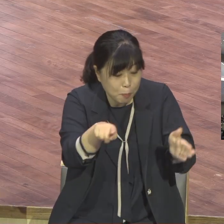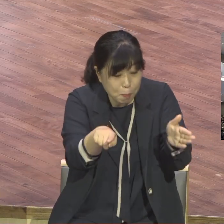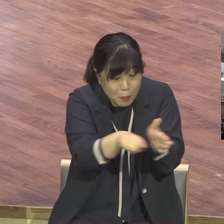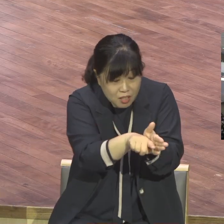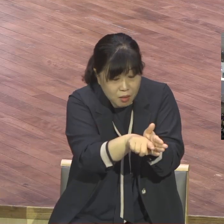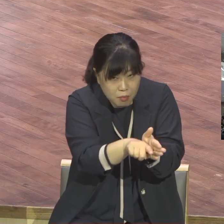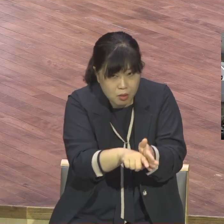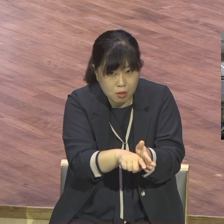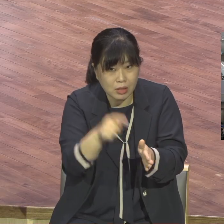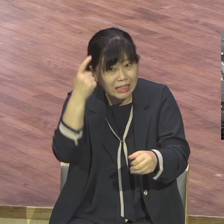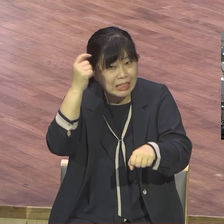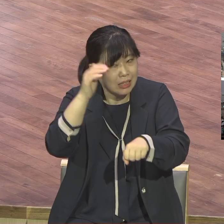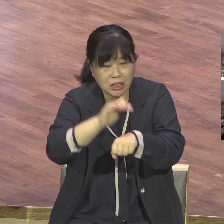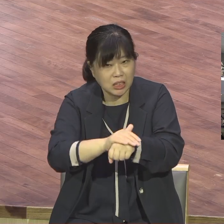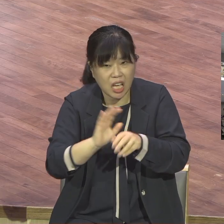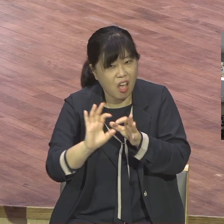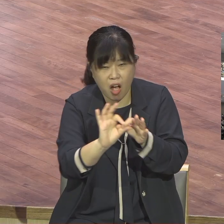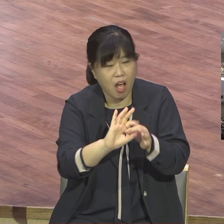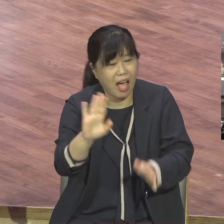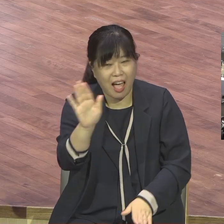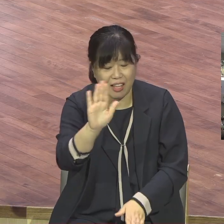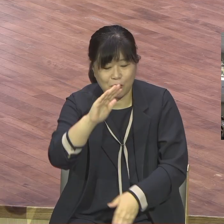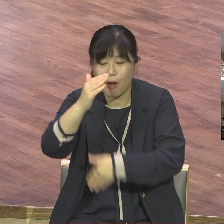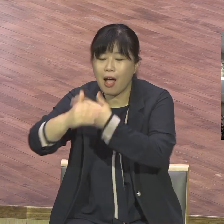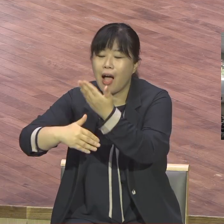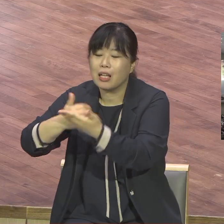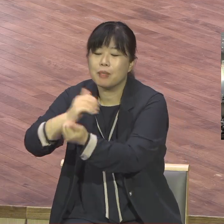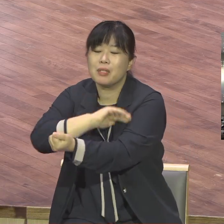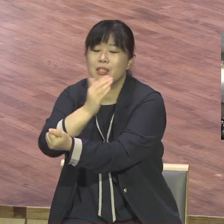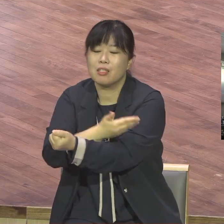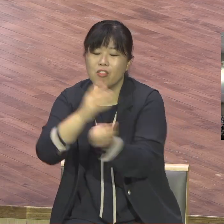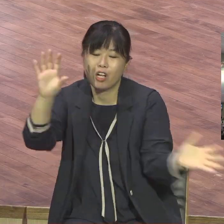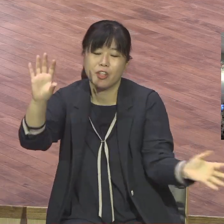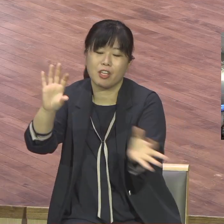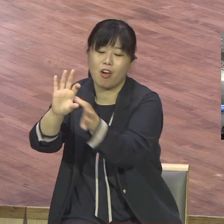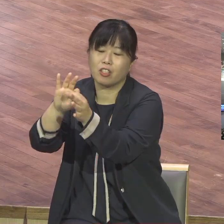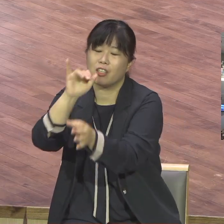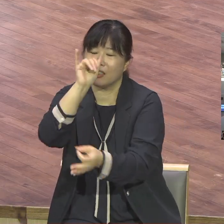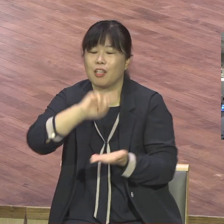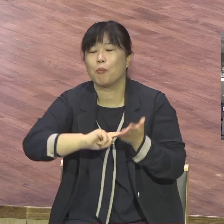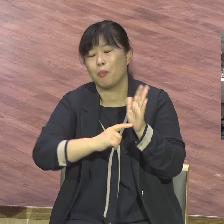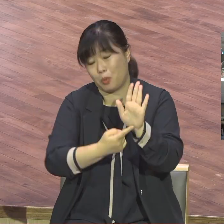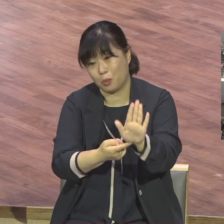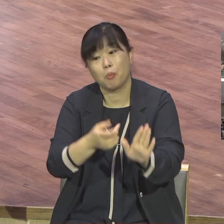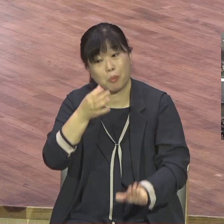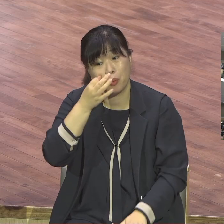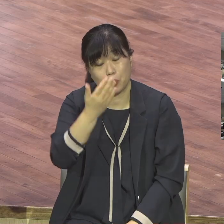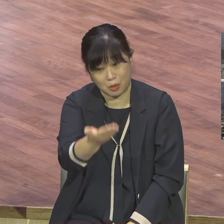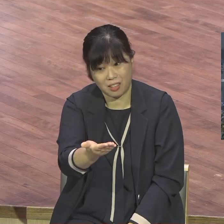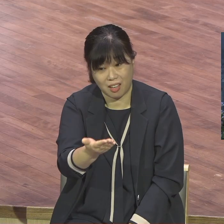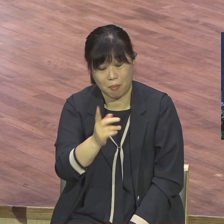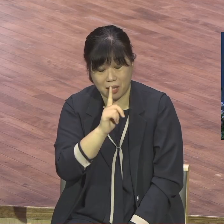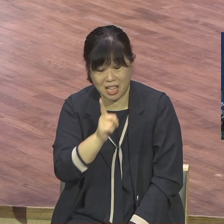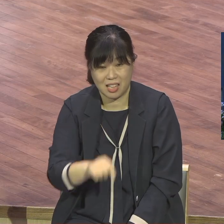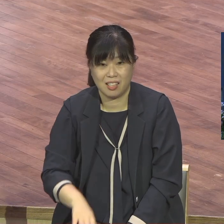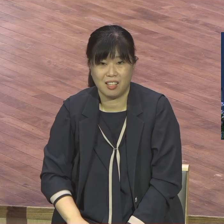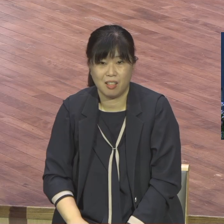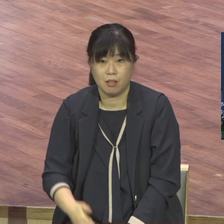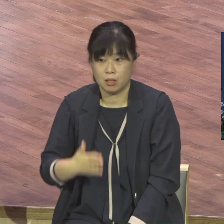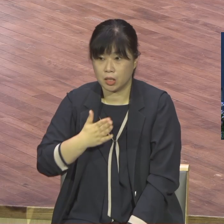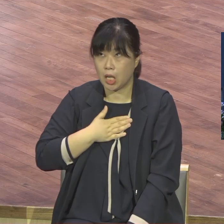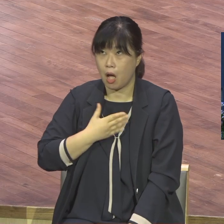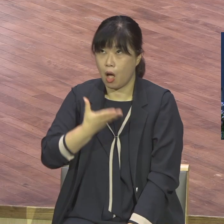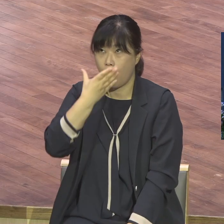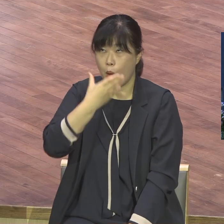지혜에 있지 아니하고 다만 하나님의 능력에 있게 하려 하였노라. 우리가 복음의 제사장 직분을